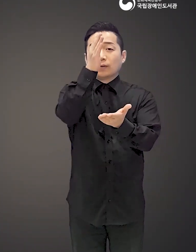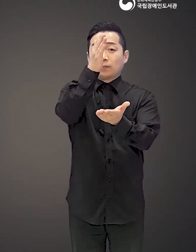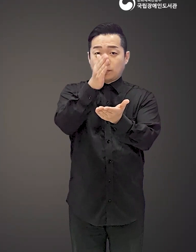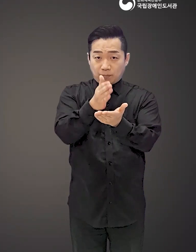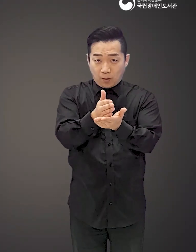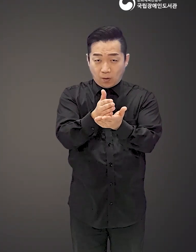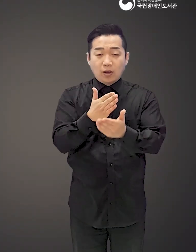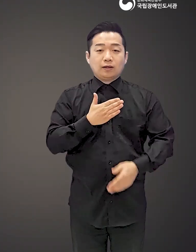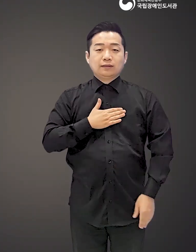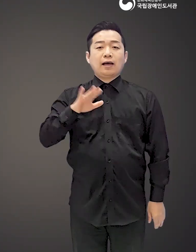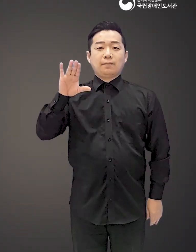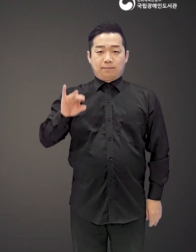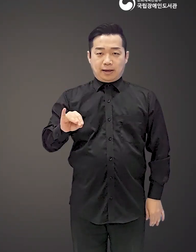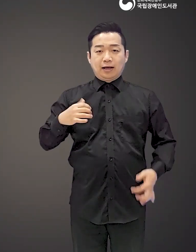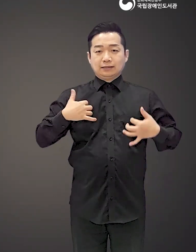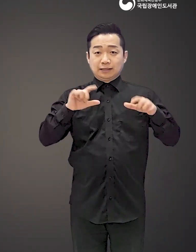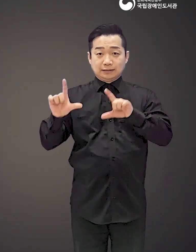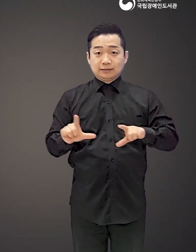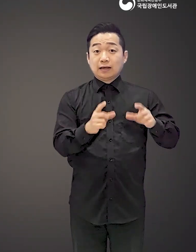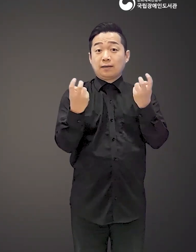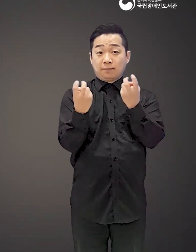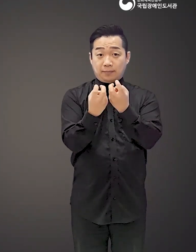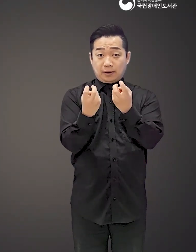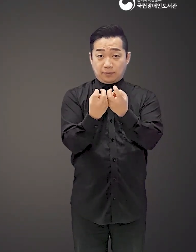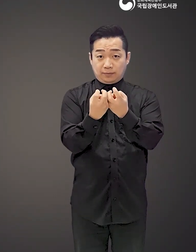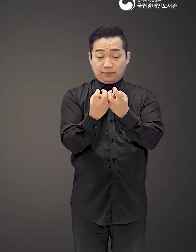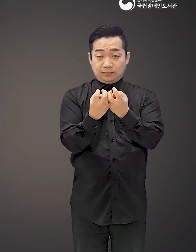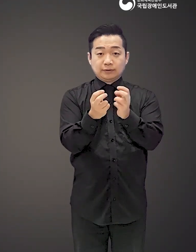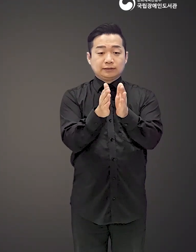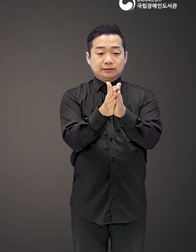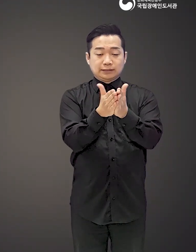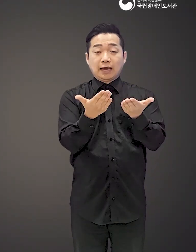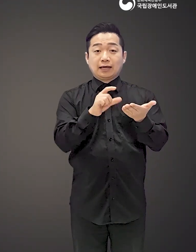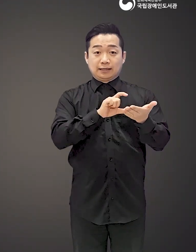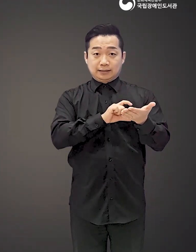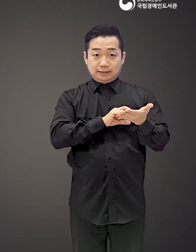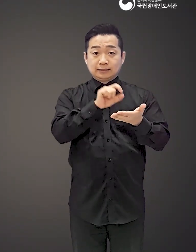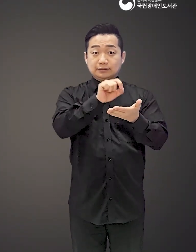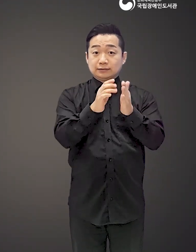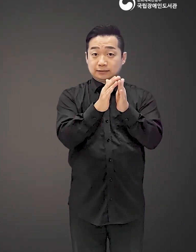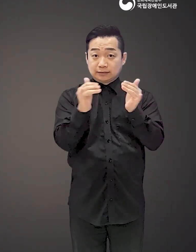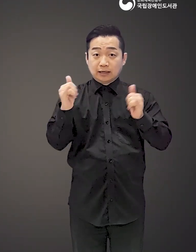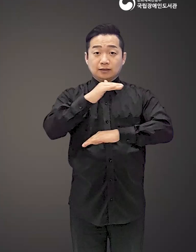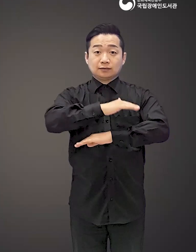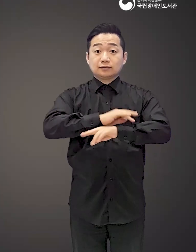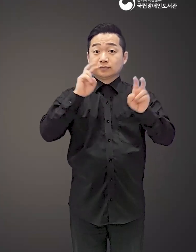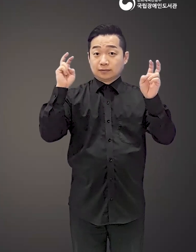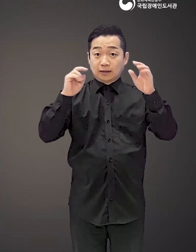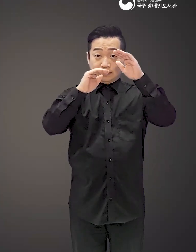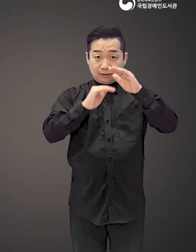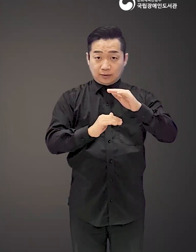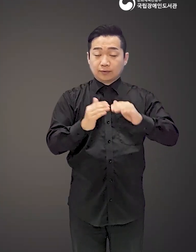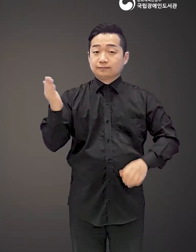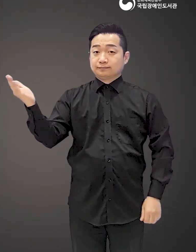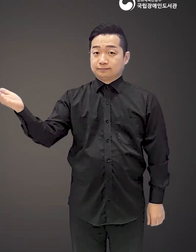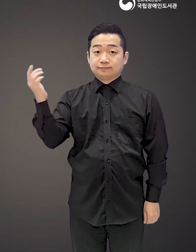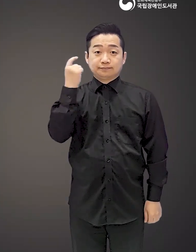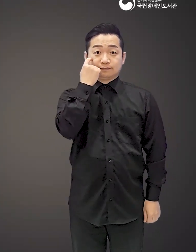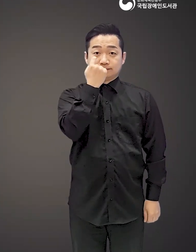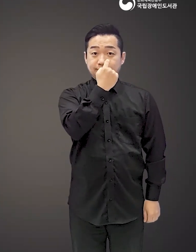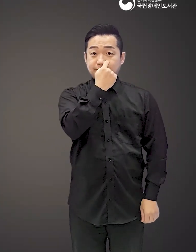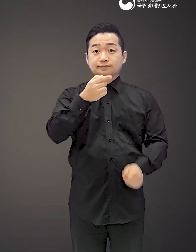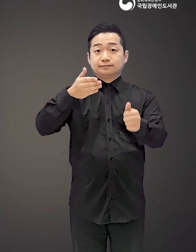눈치 따위 보지 않고 나답게 유쾌하게 사는 법. 도서명 남의 비위 맞추기는 이제